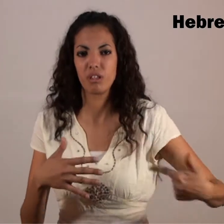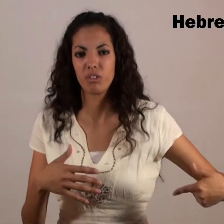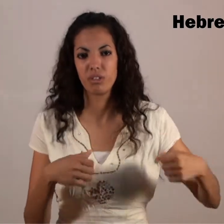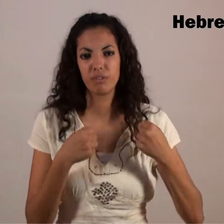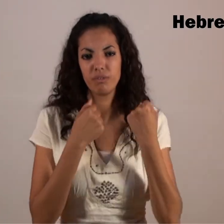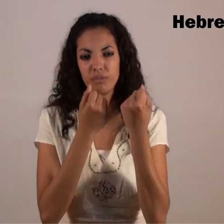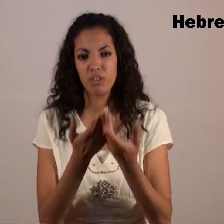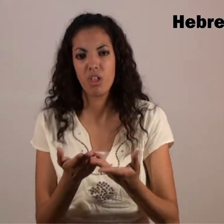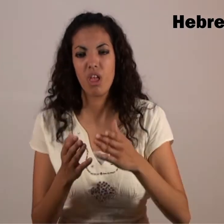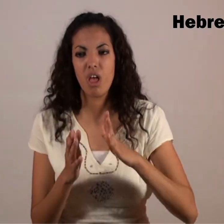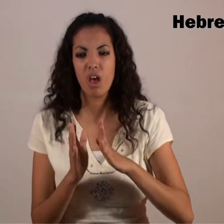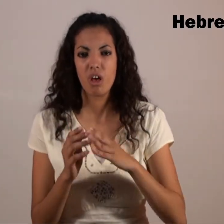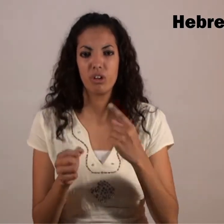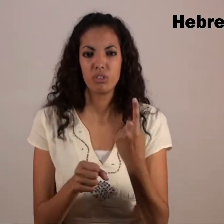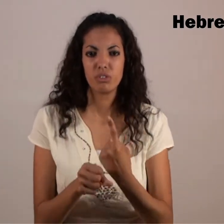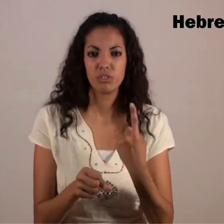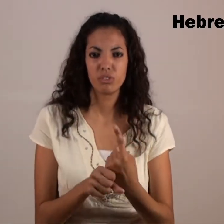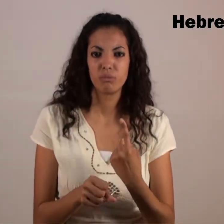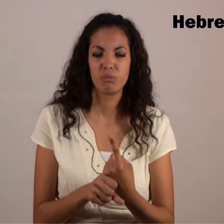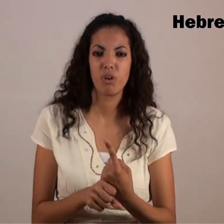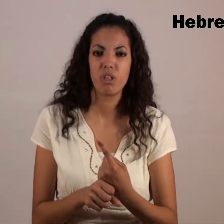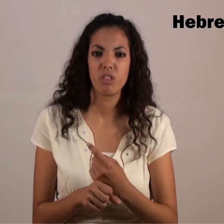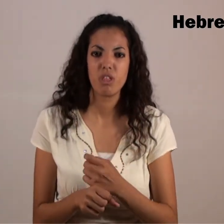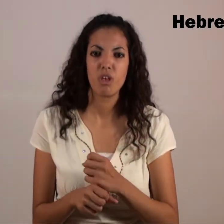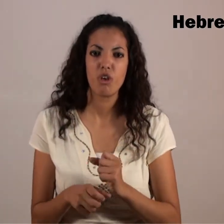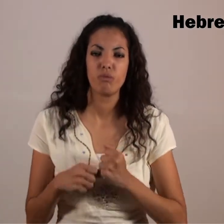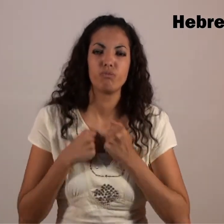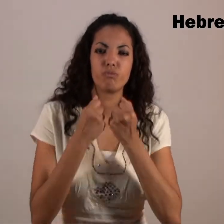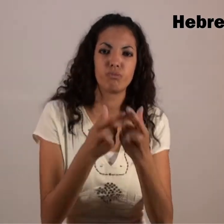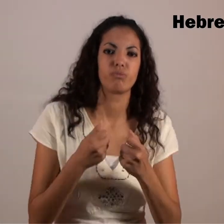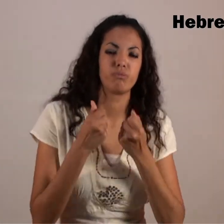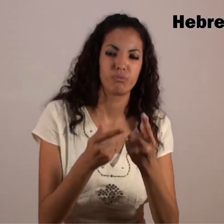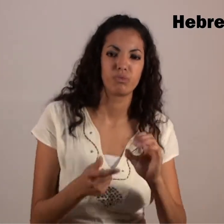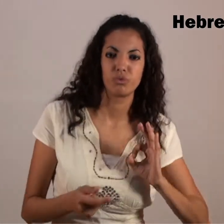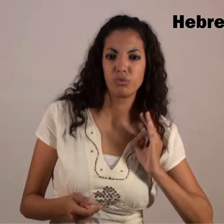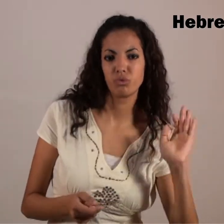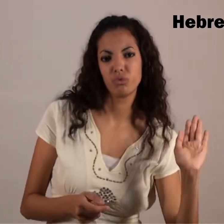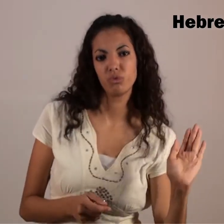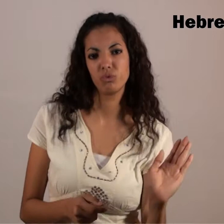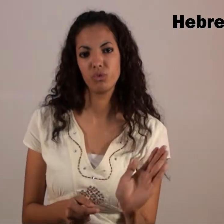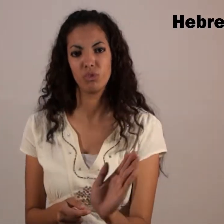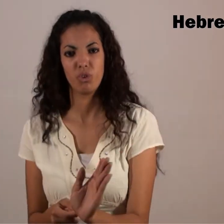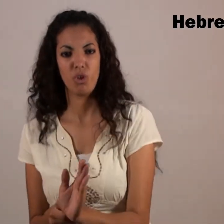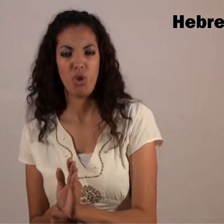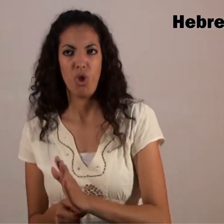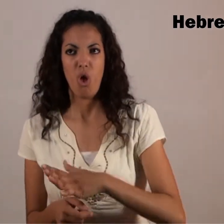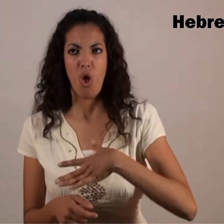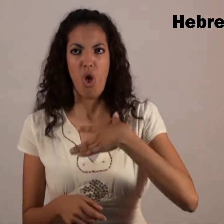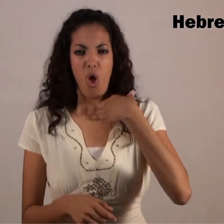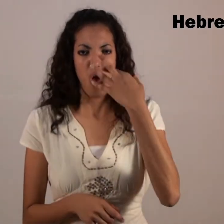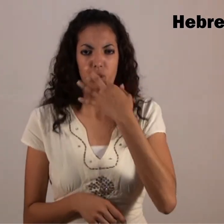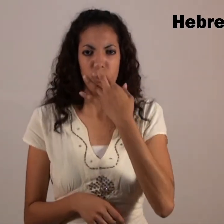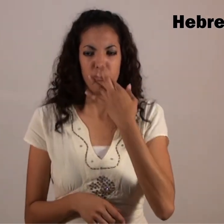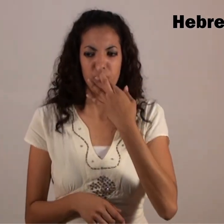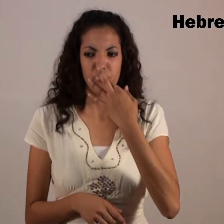mismos sacrificios que se ofrecen continuamente cada año, hacer perfectos a los que se acercan. De otra